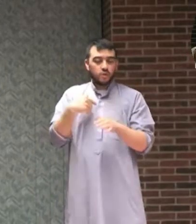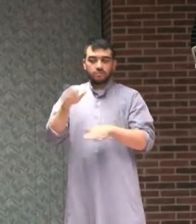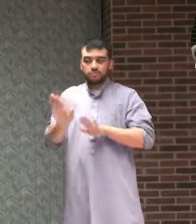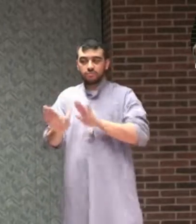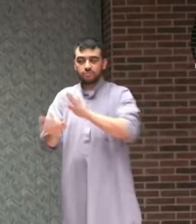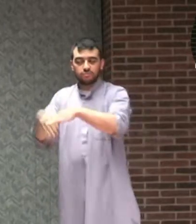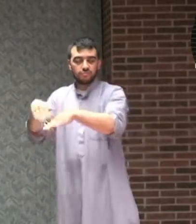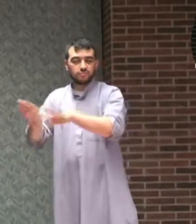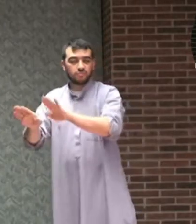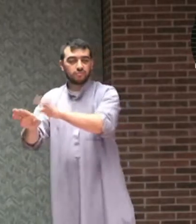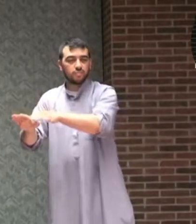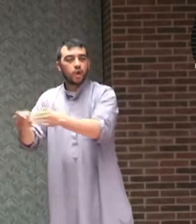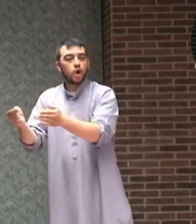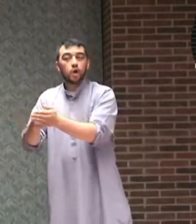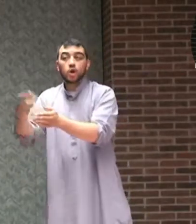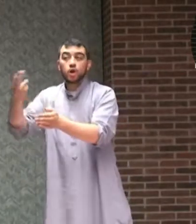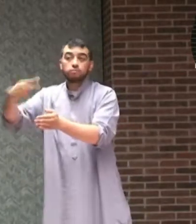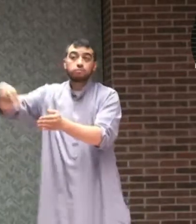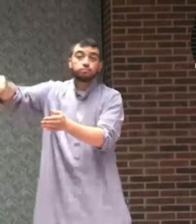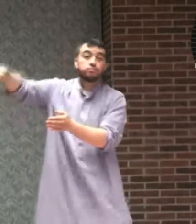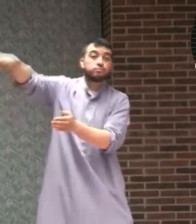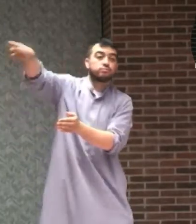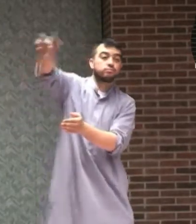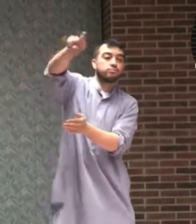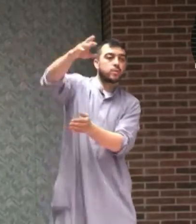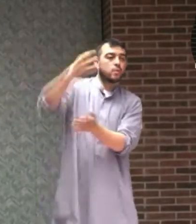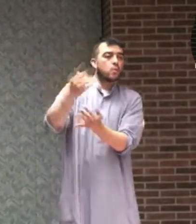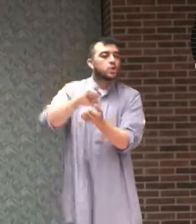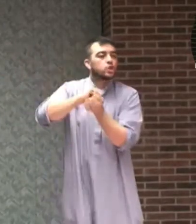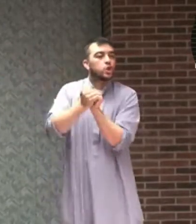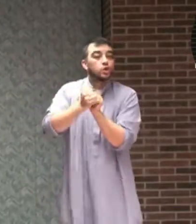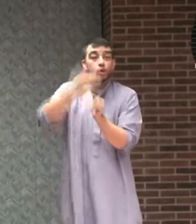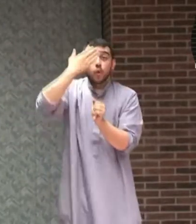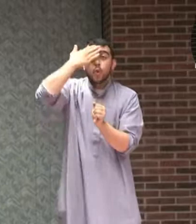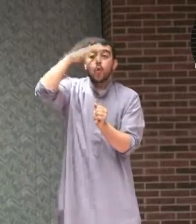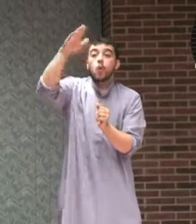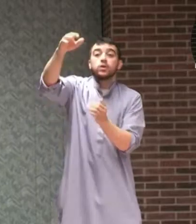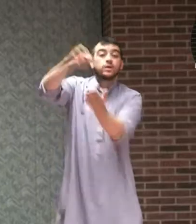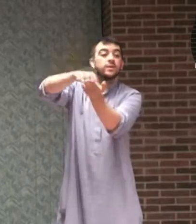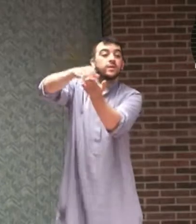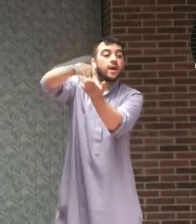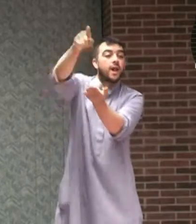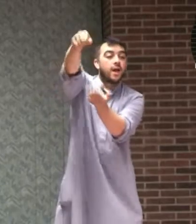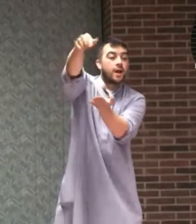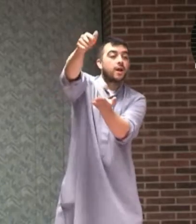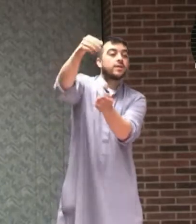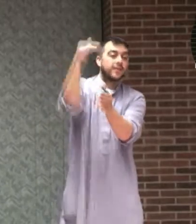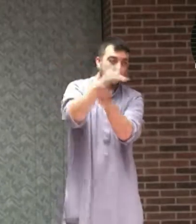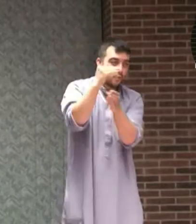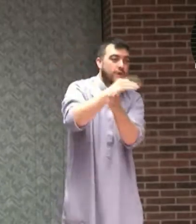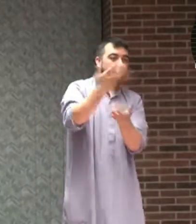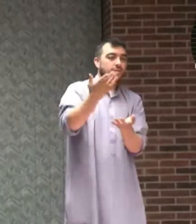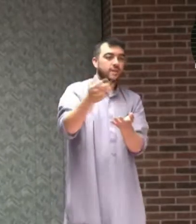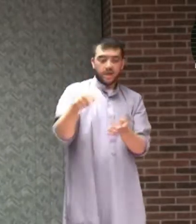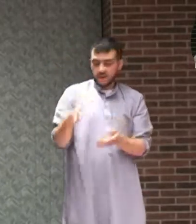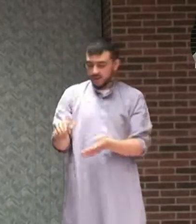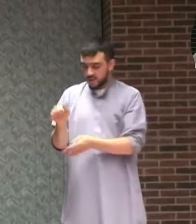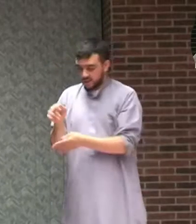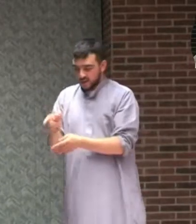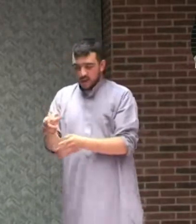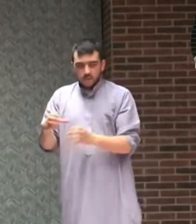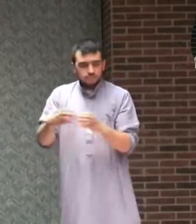hasanats. Lorsque nous revenons, nous changeons d'itinéraire. Pourquoi ? Afin que d'autres endroits également témoignent en notre faveur. Que ce